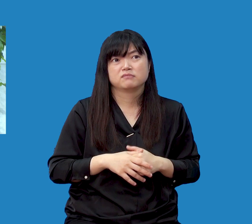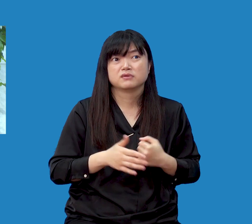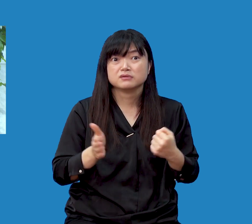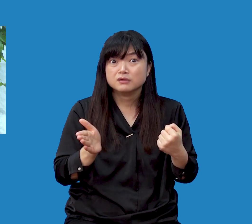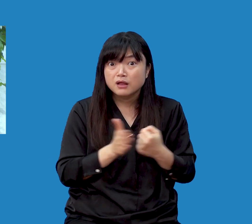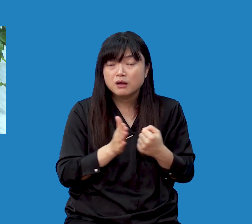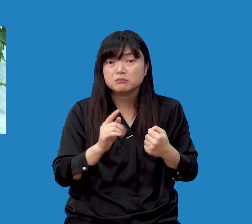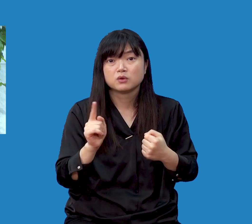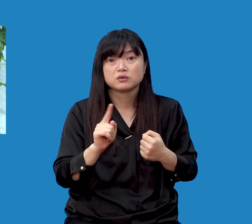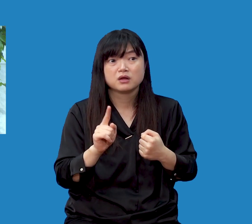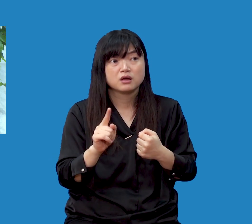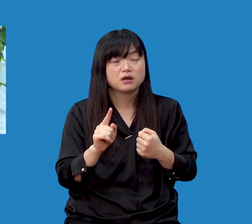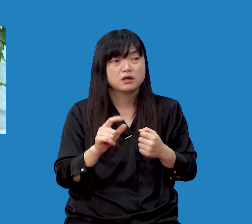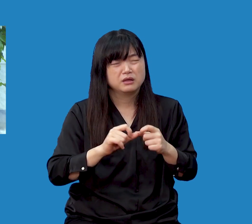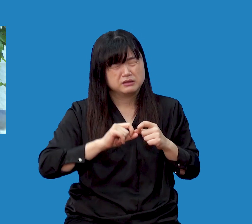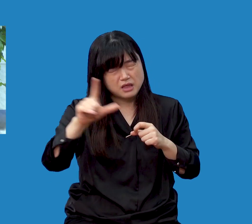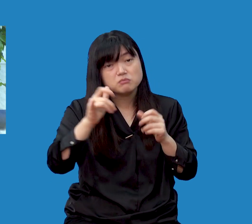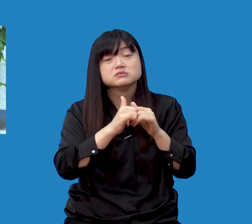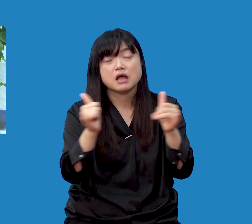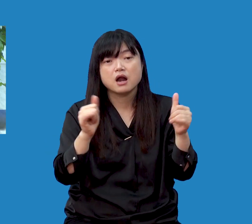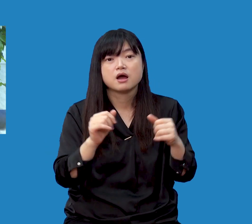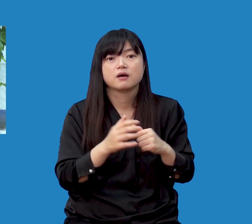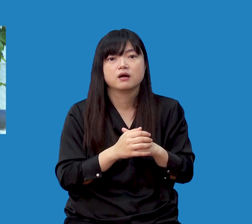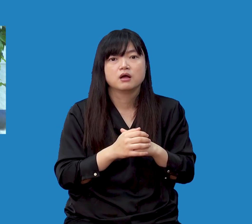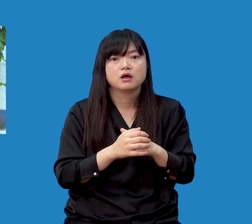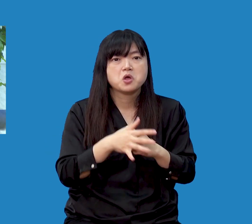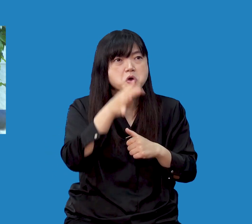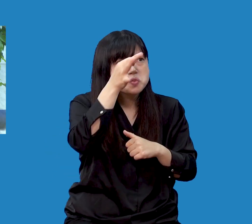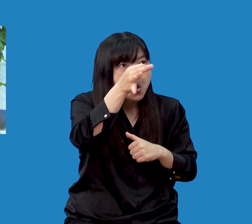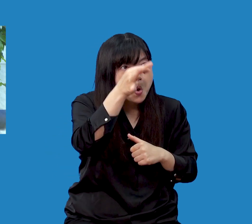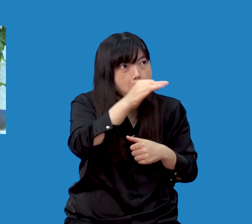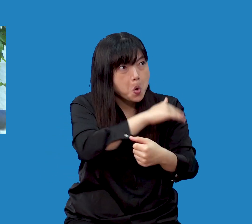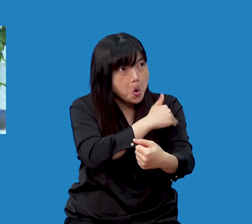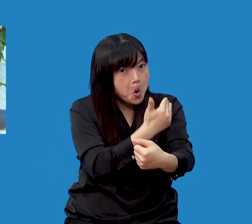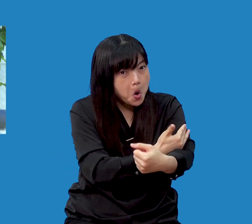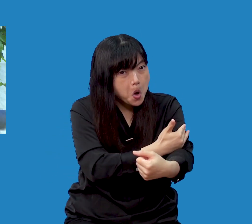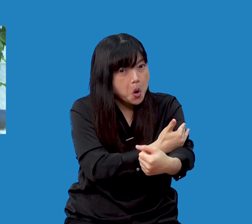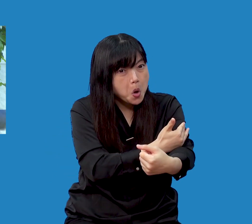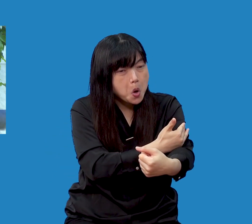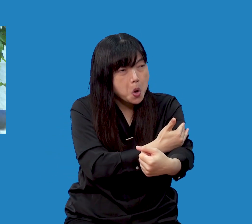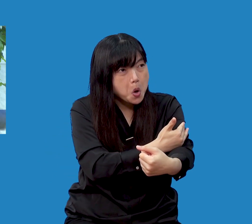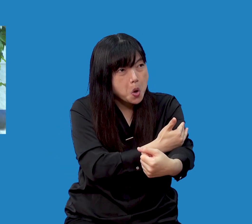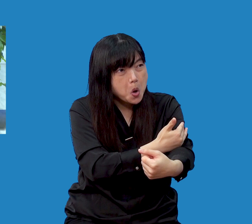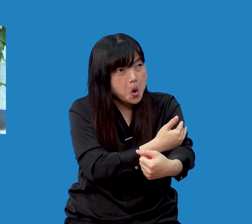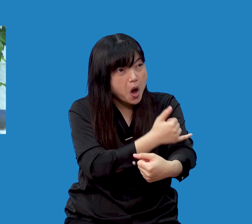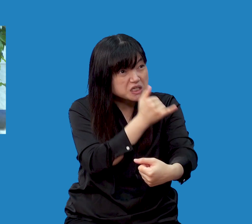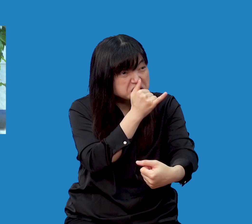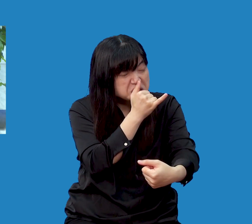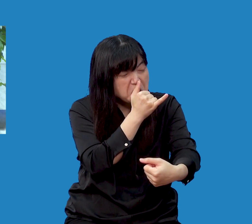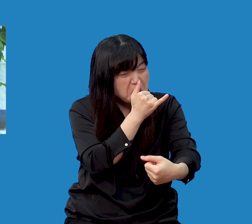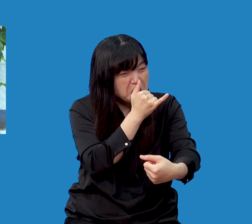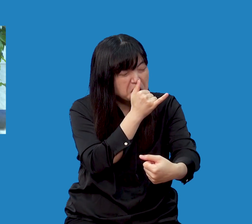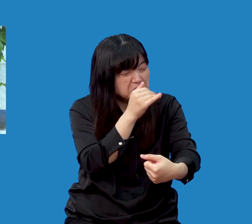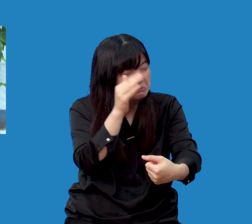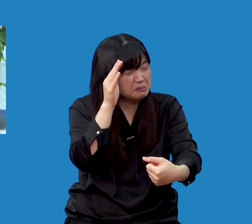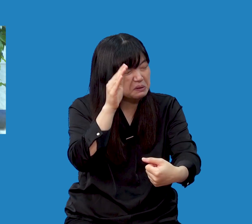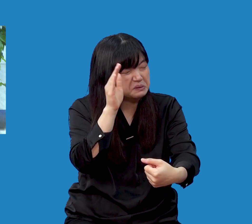보니 대다수의 사람들은 돈과 권력과 명예 앞에 무릎을 꿇습니다.